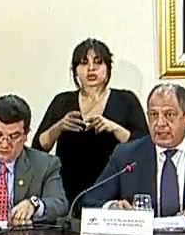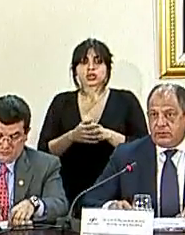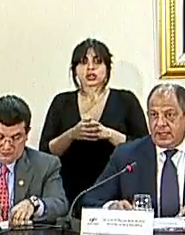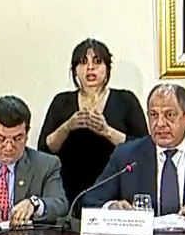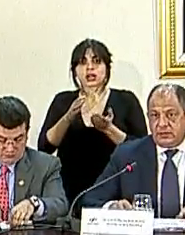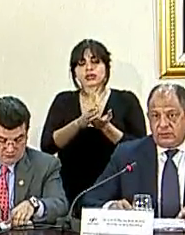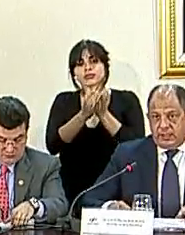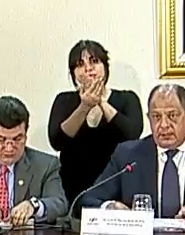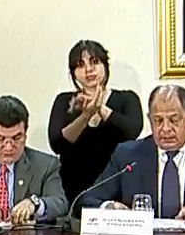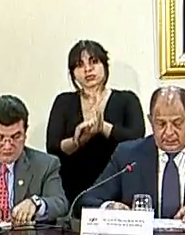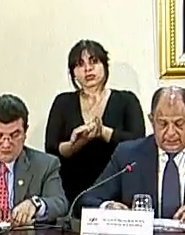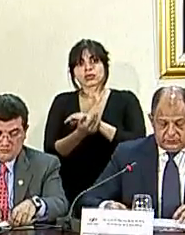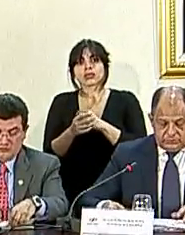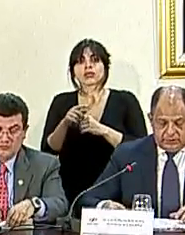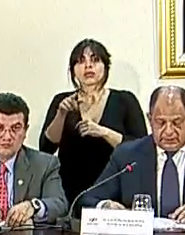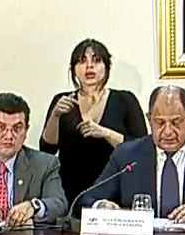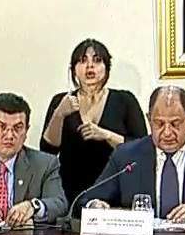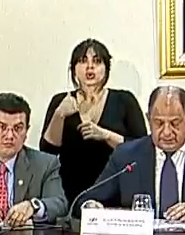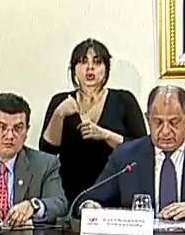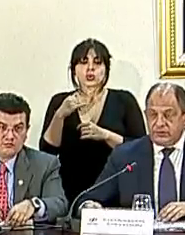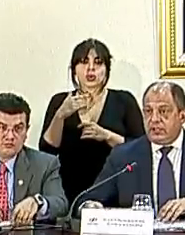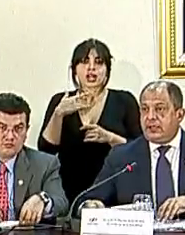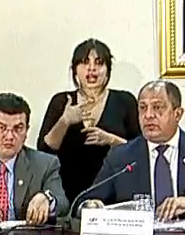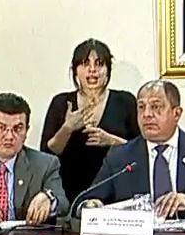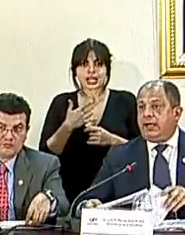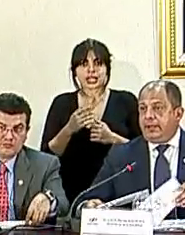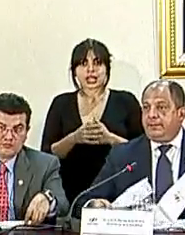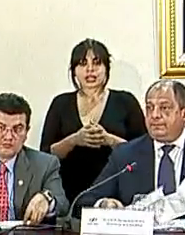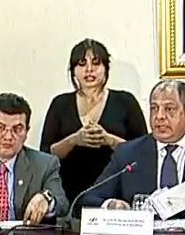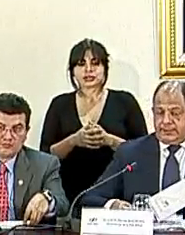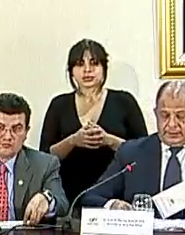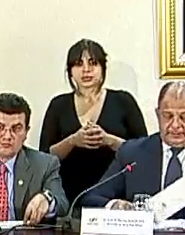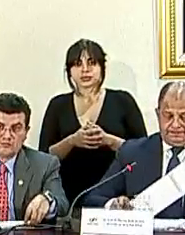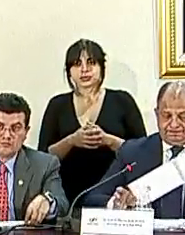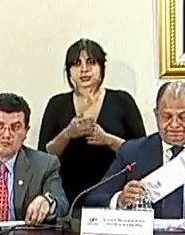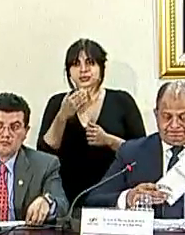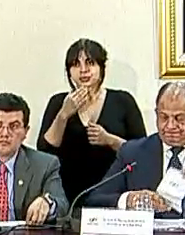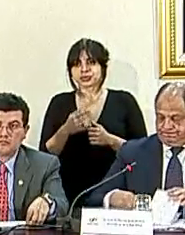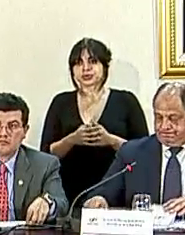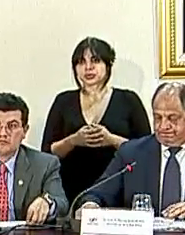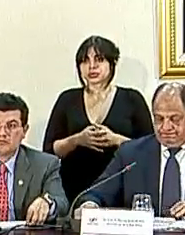que se volcara una lancha y tuvieran estas heridas de consideración varias. Gracias.